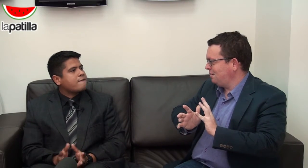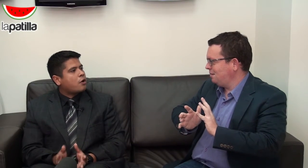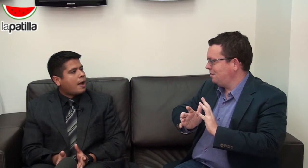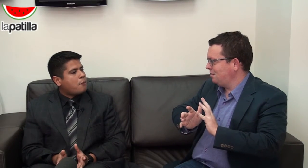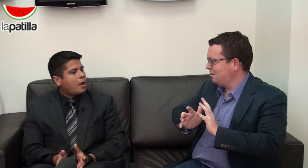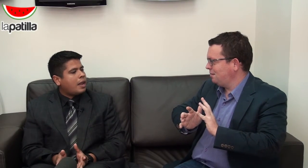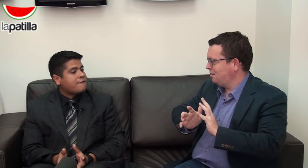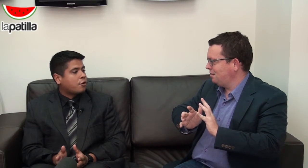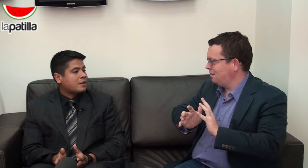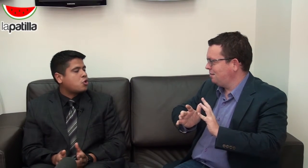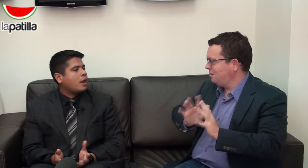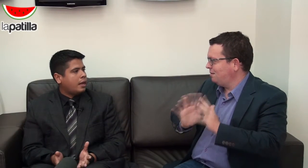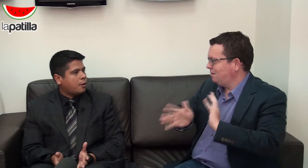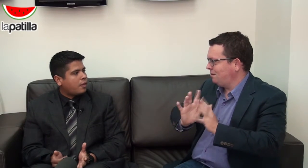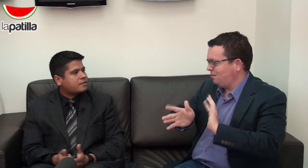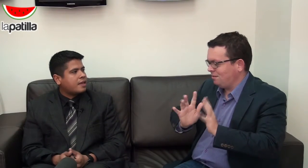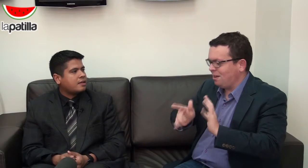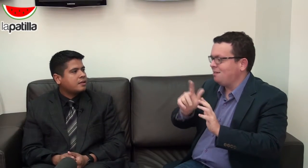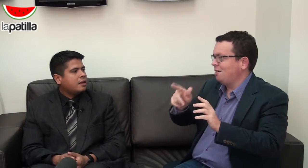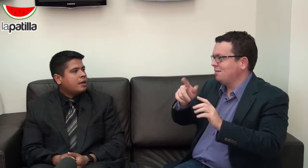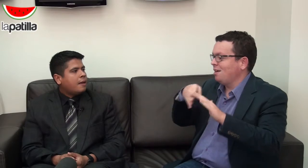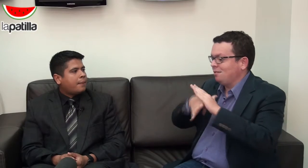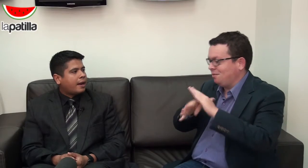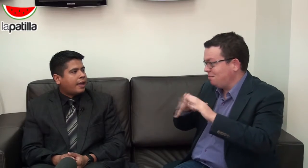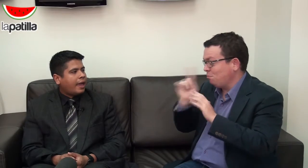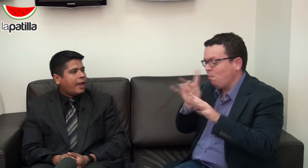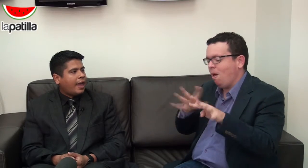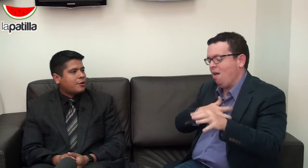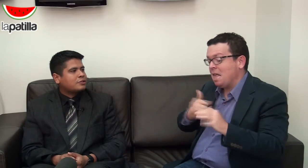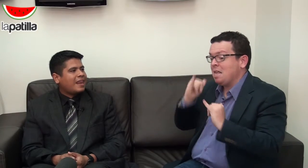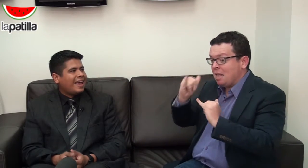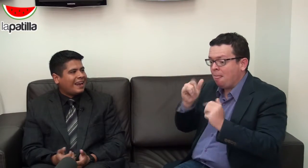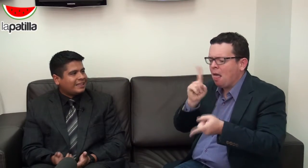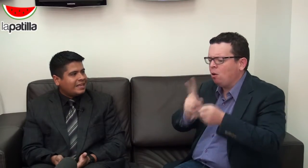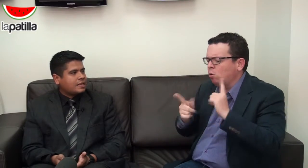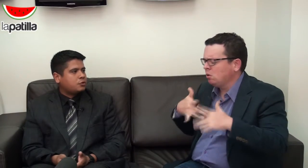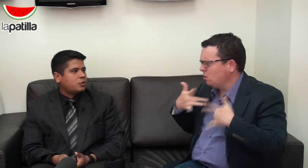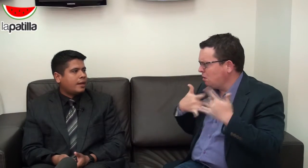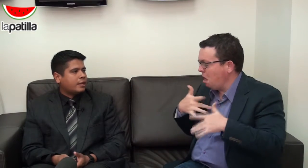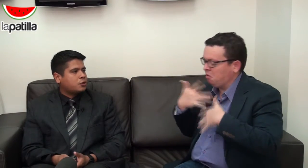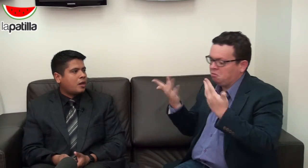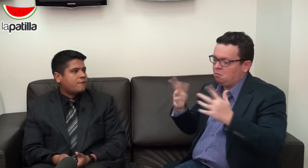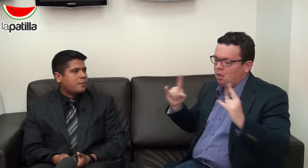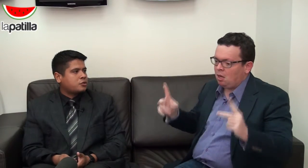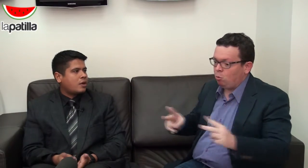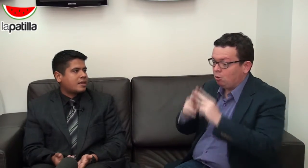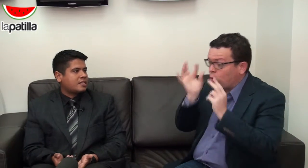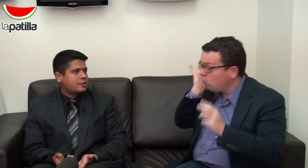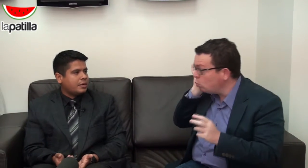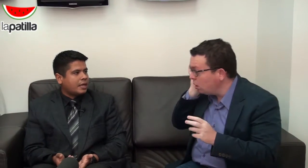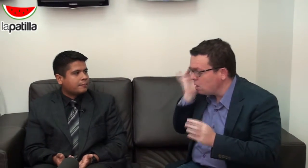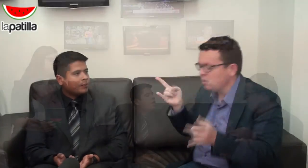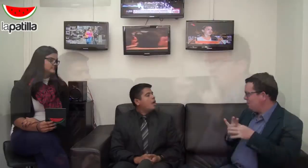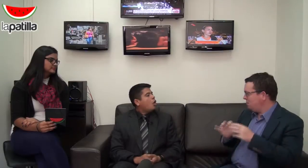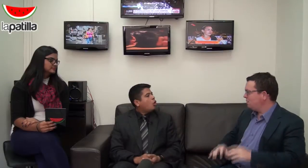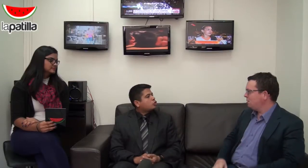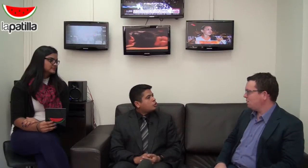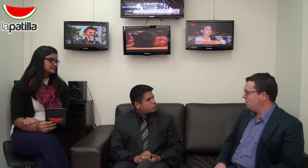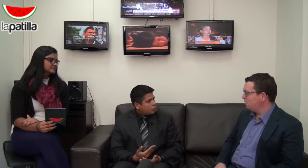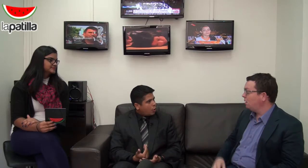enfocamos en la información en lengua de señas para que ellos se les garantice su derecho a la información y la accesibilidad. Otro de los